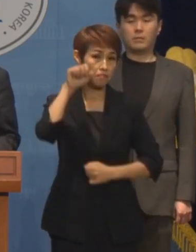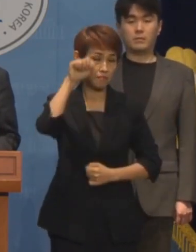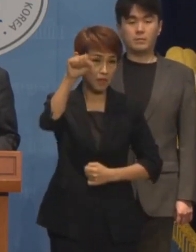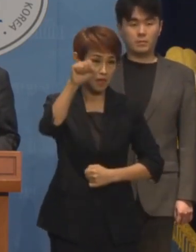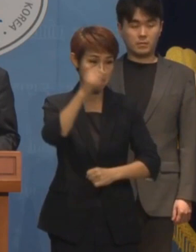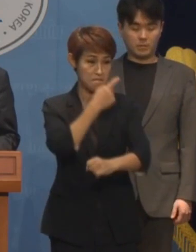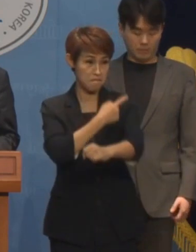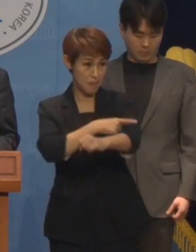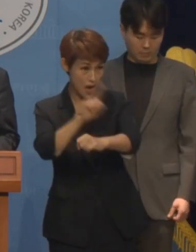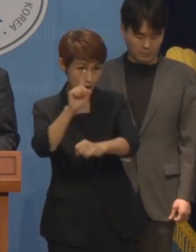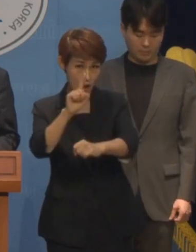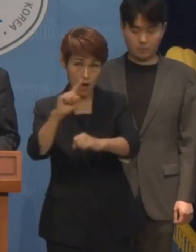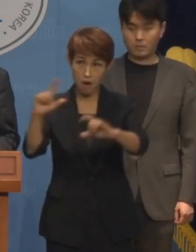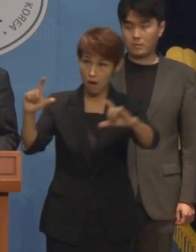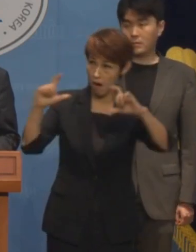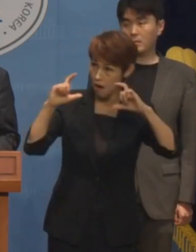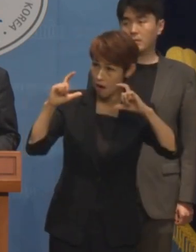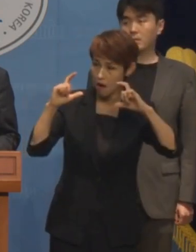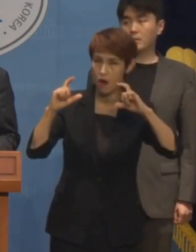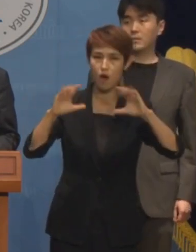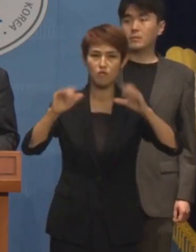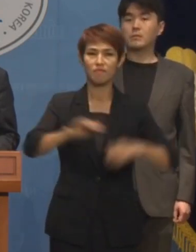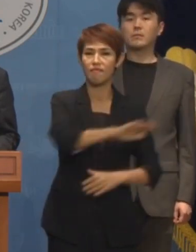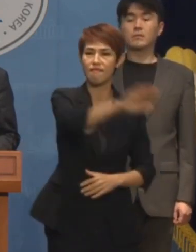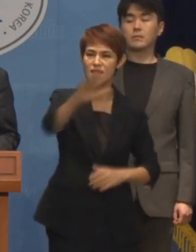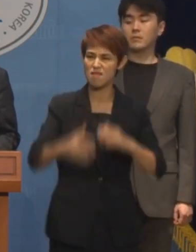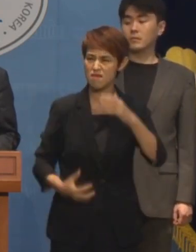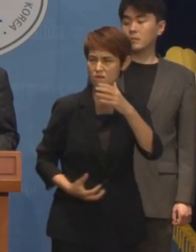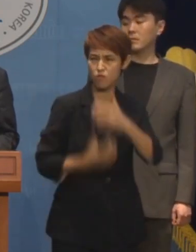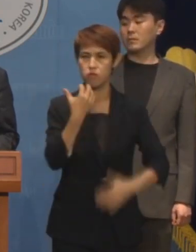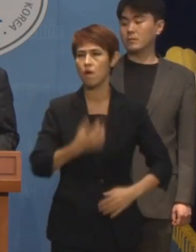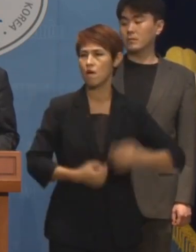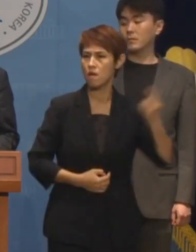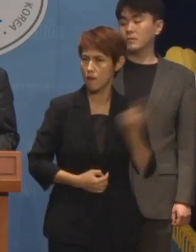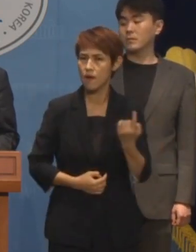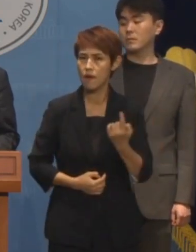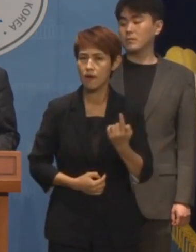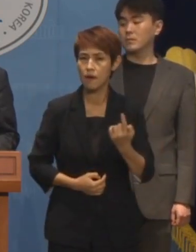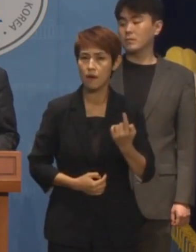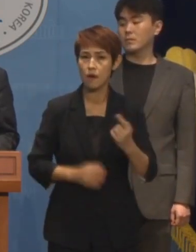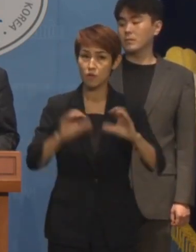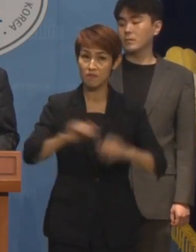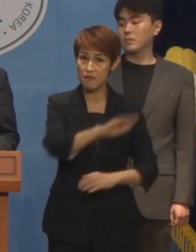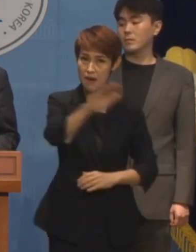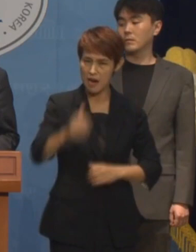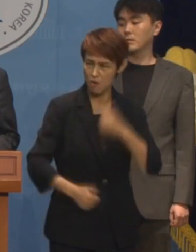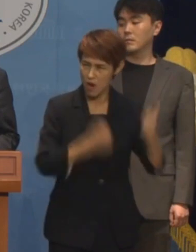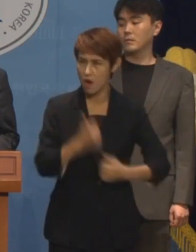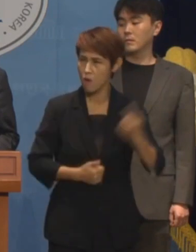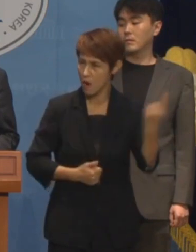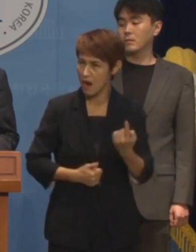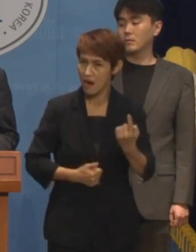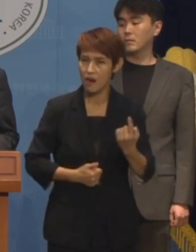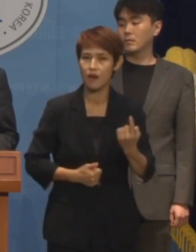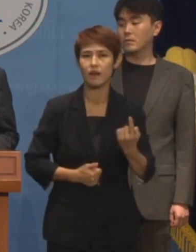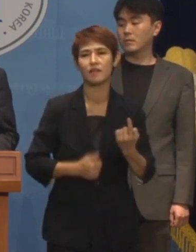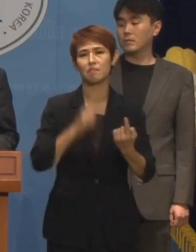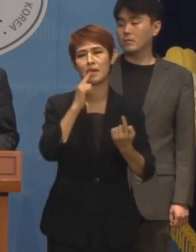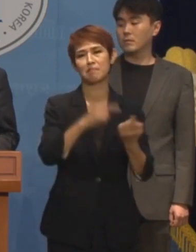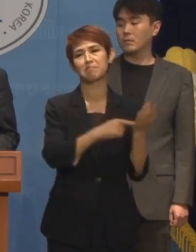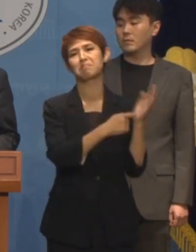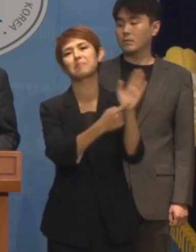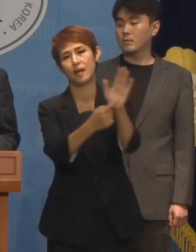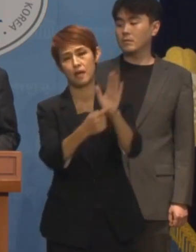나오면 국민적 대분노를 일으키고 국민적 저항을 받을 것이라든지